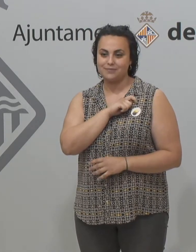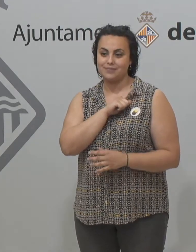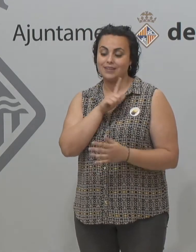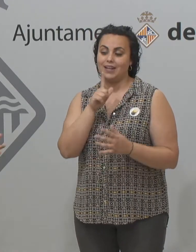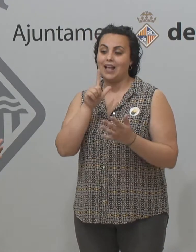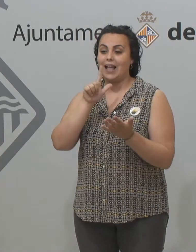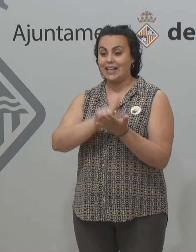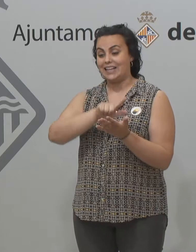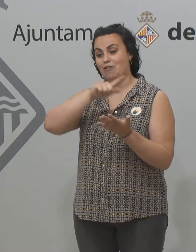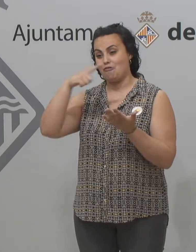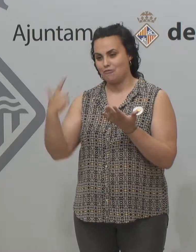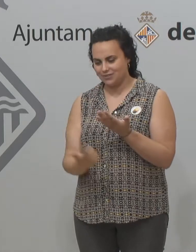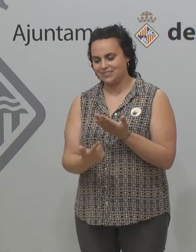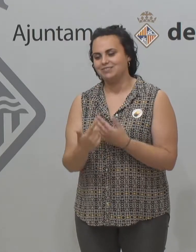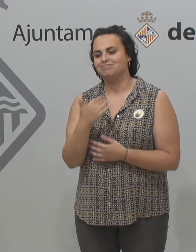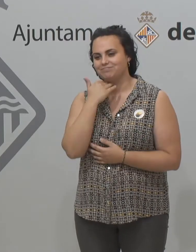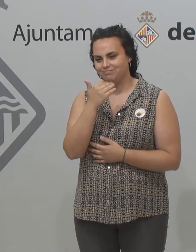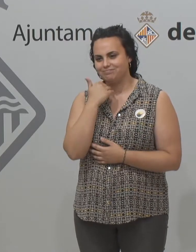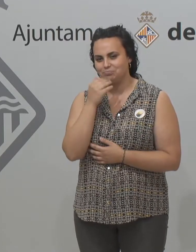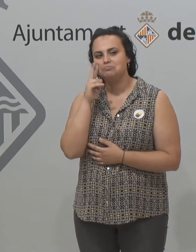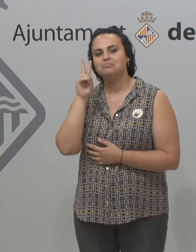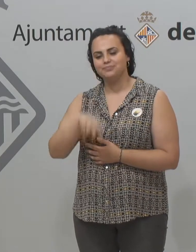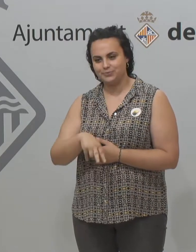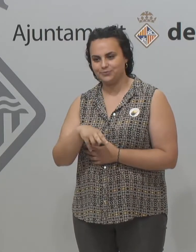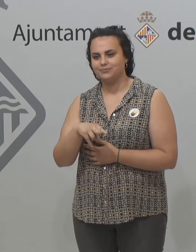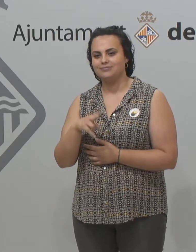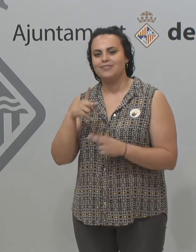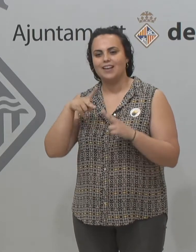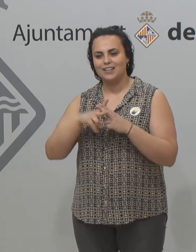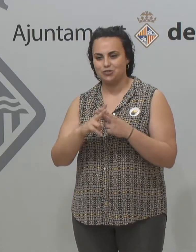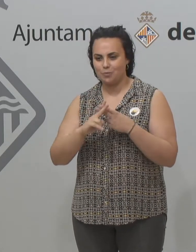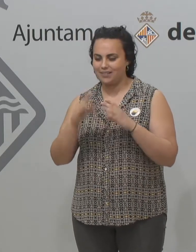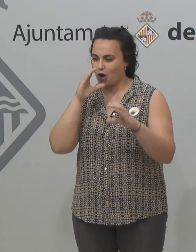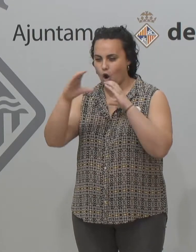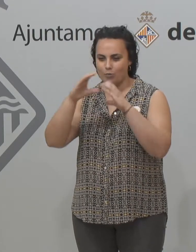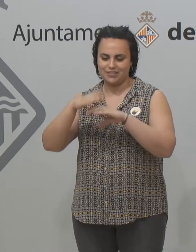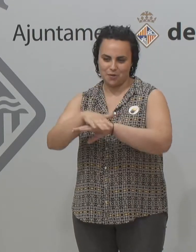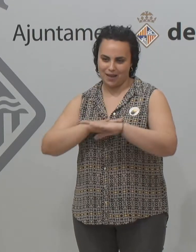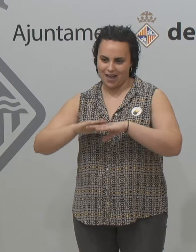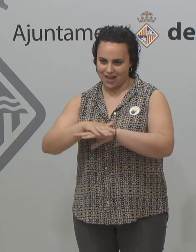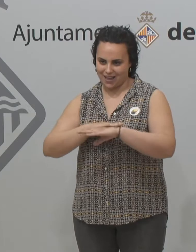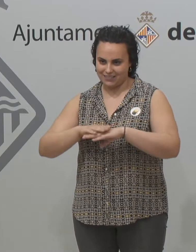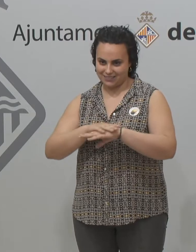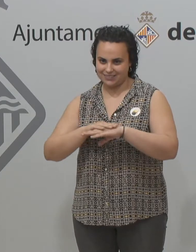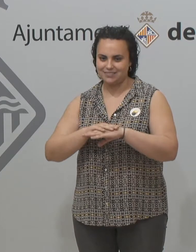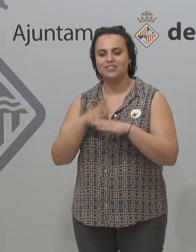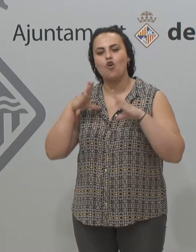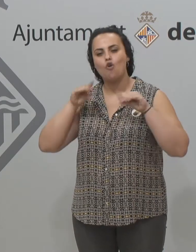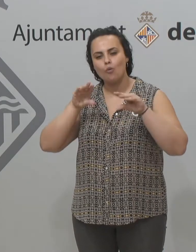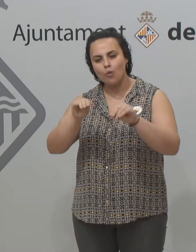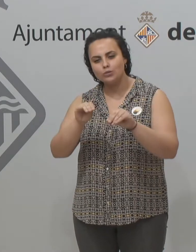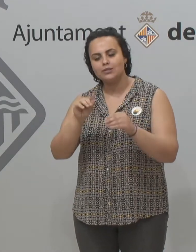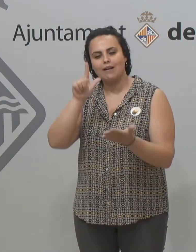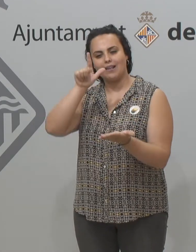com sabem i comprovam, és un instrument bàsic de comunicació. El coneixement i ús d'una